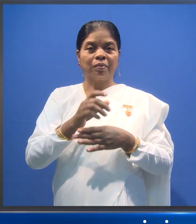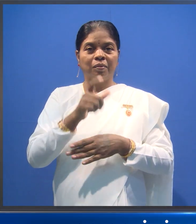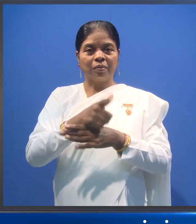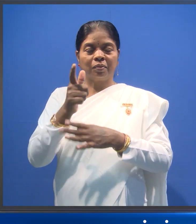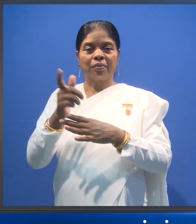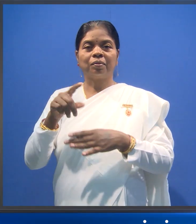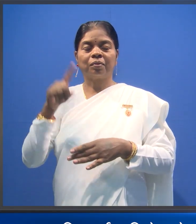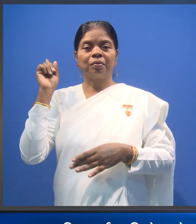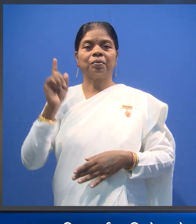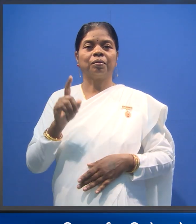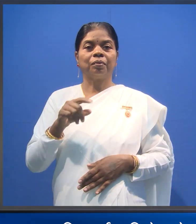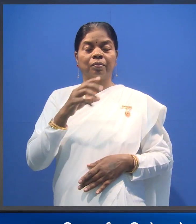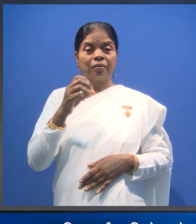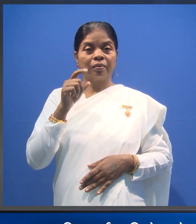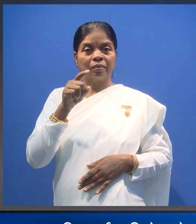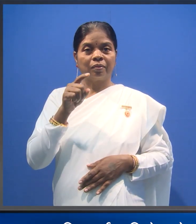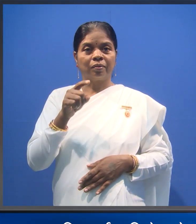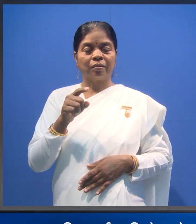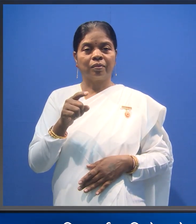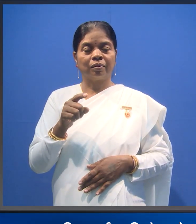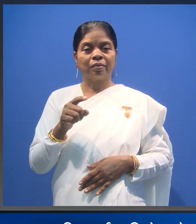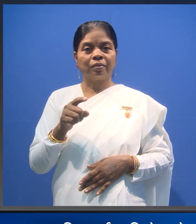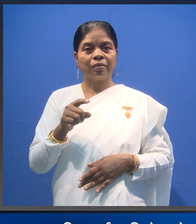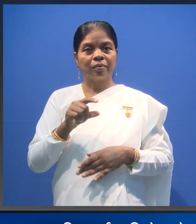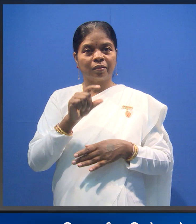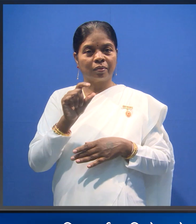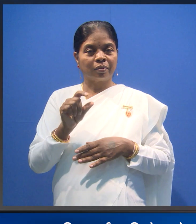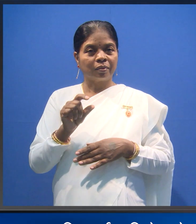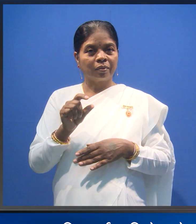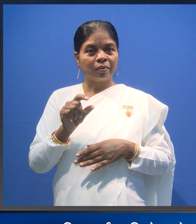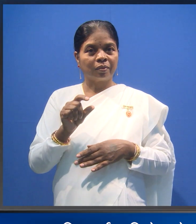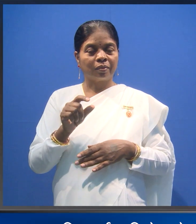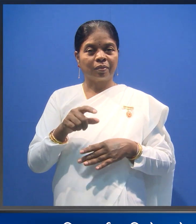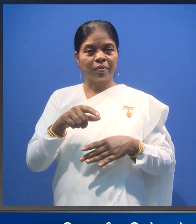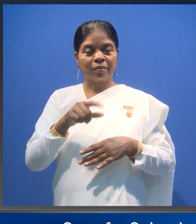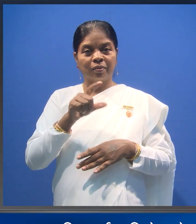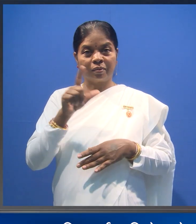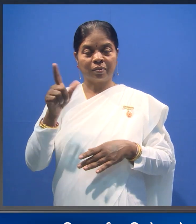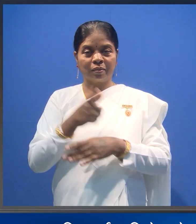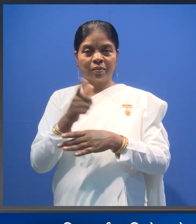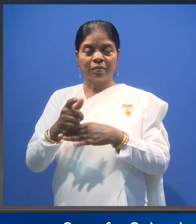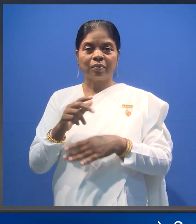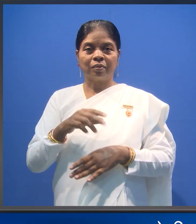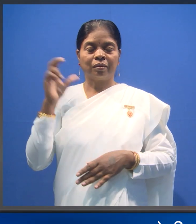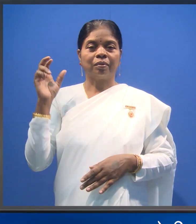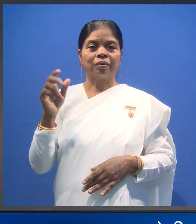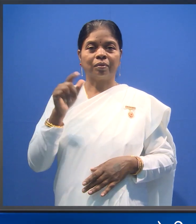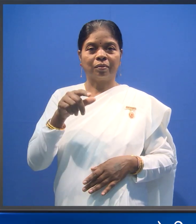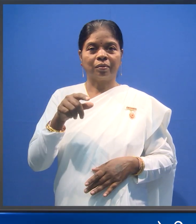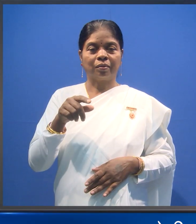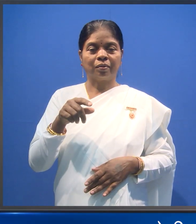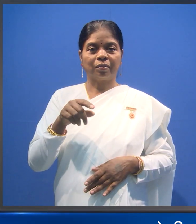झाले आणि पूर्ण दुनियेत ते नाव लौकिकास आले. हा